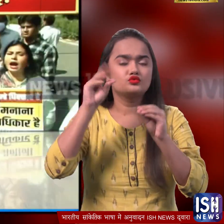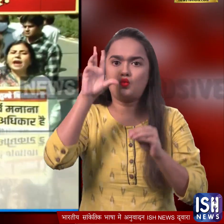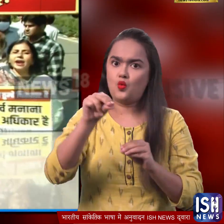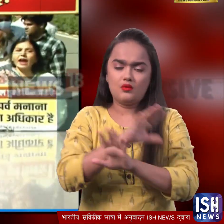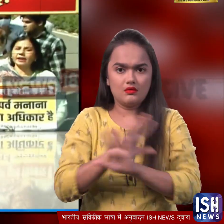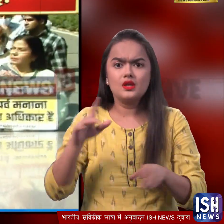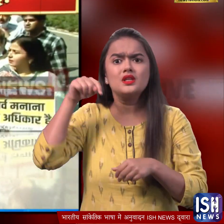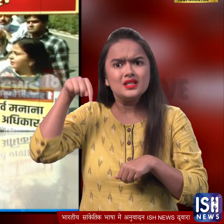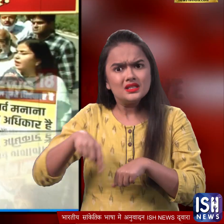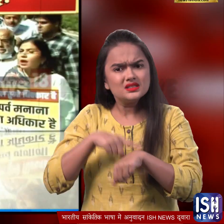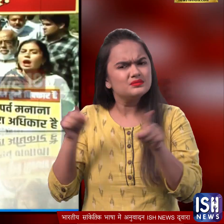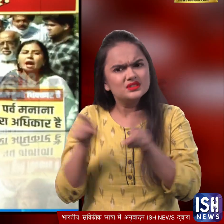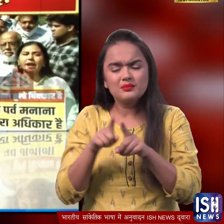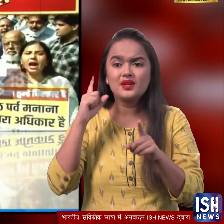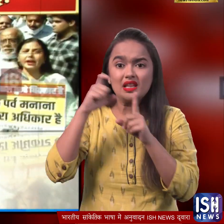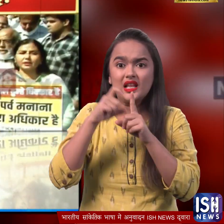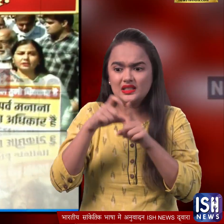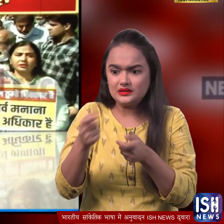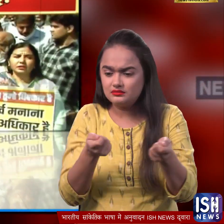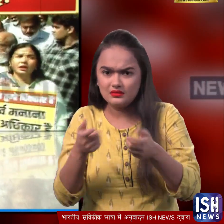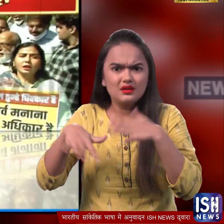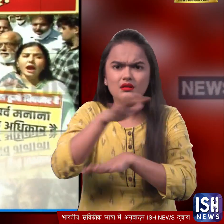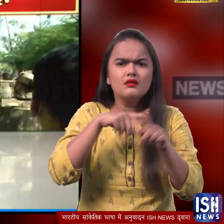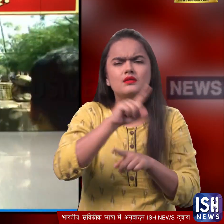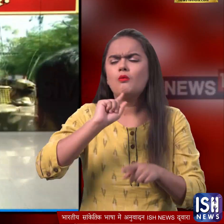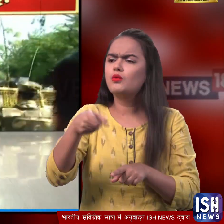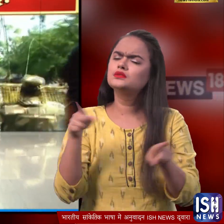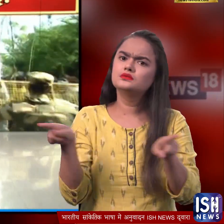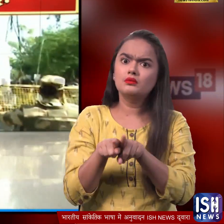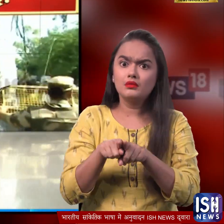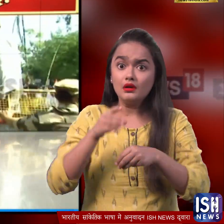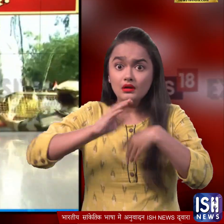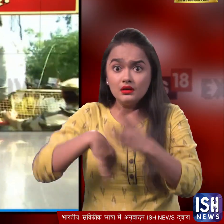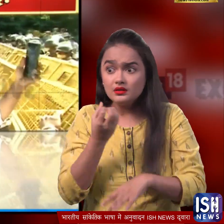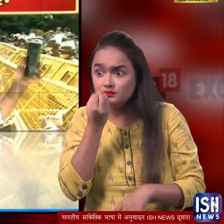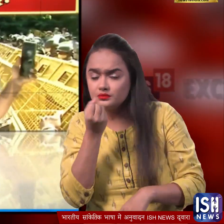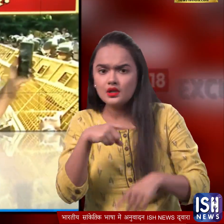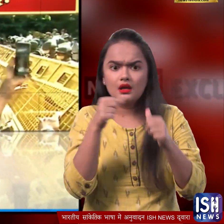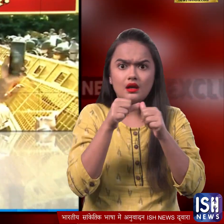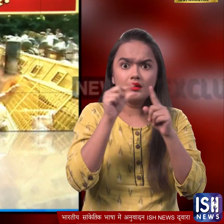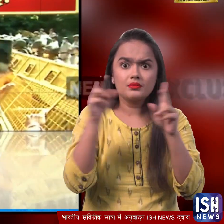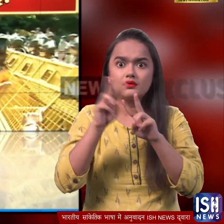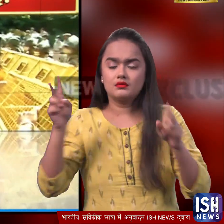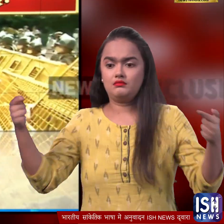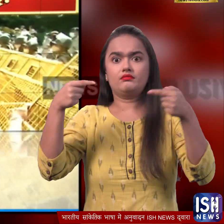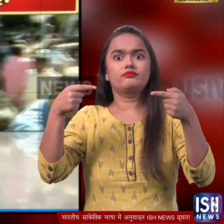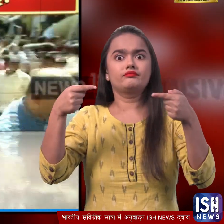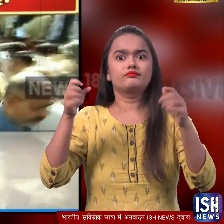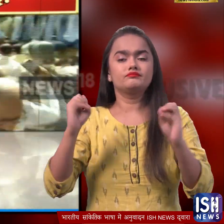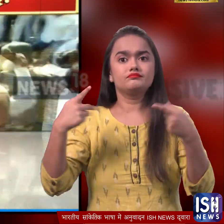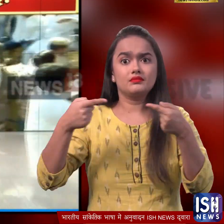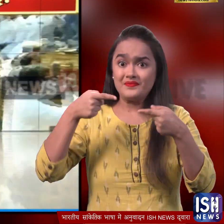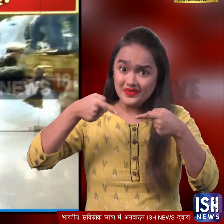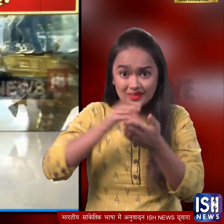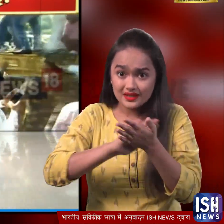था। इस बार भी दिल्ली डिजास्टर मैनेजमेंट अथॉरिटी ने ऐसा ही आदेश दिया था, जिसके बाद बीजेपी और आम आदमी पार्टी आमने सामने आ गए थे।